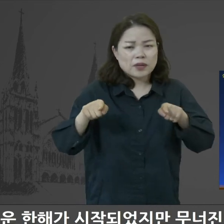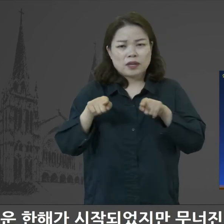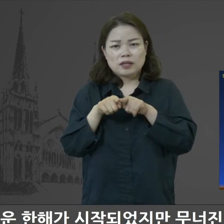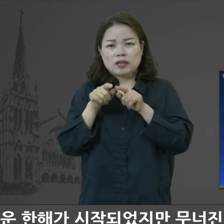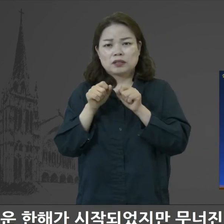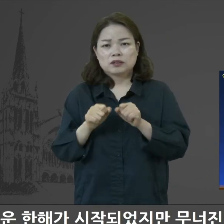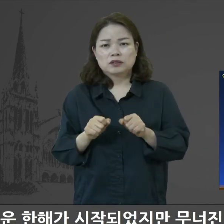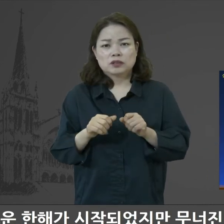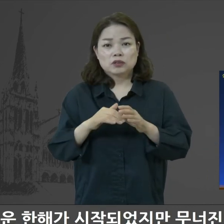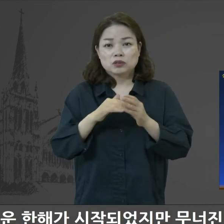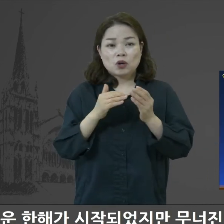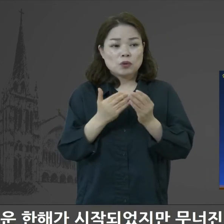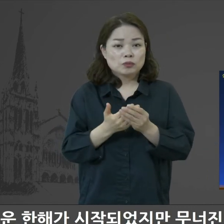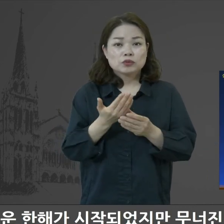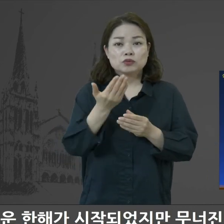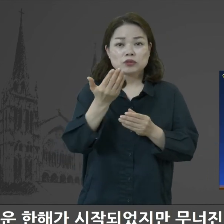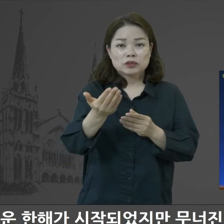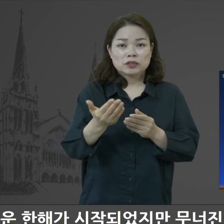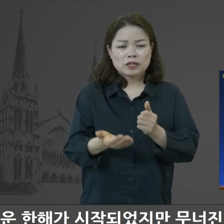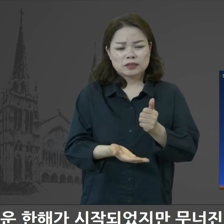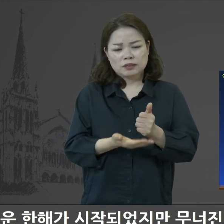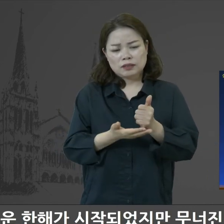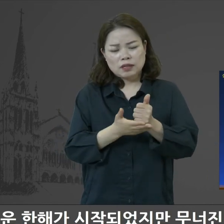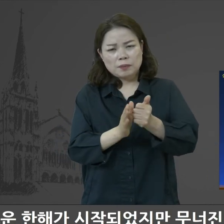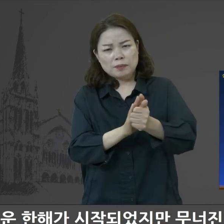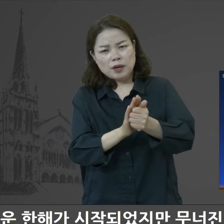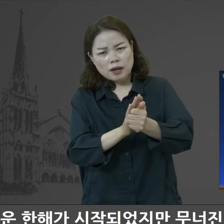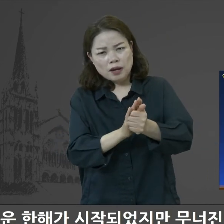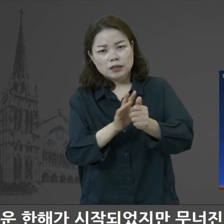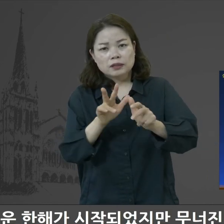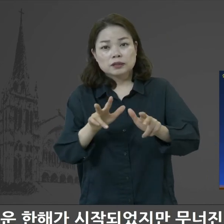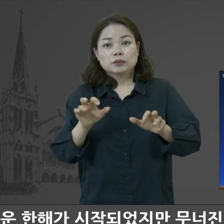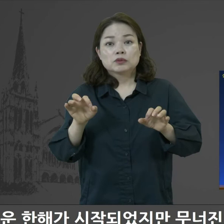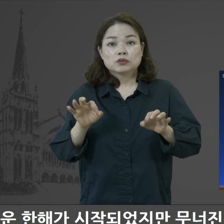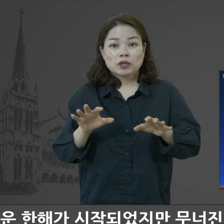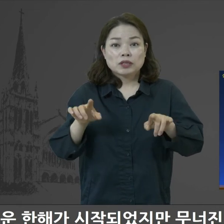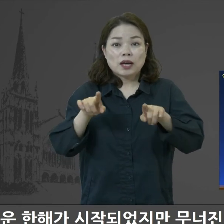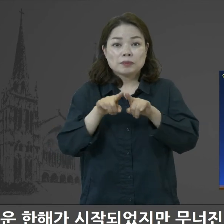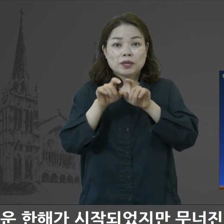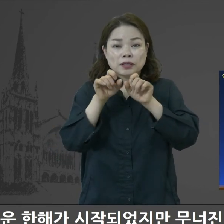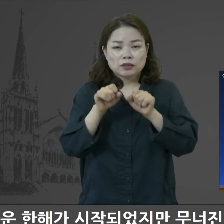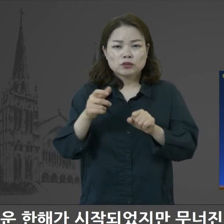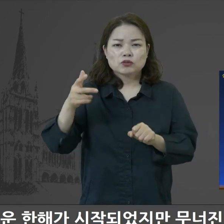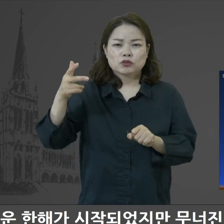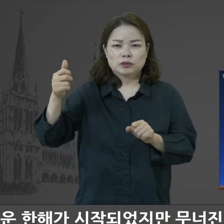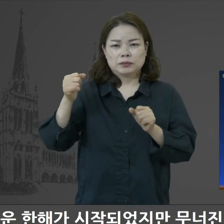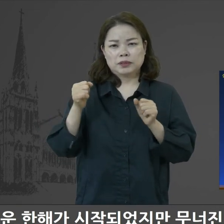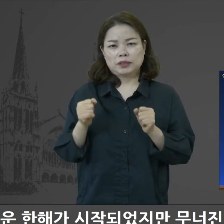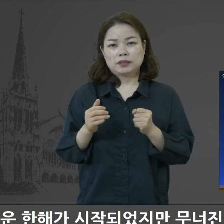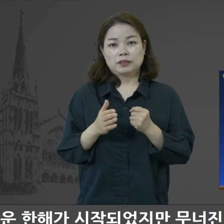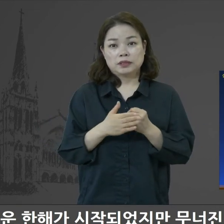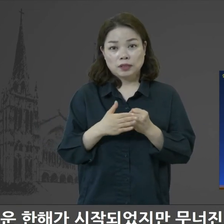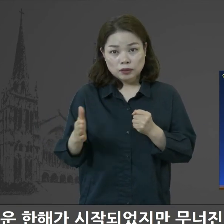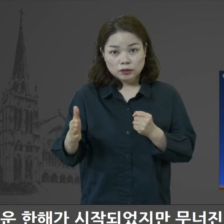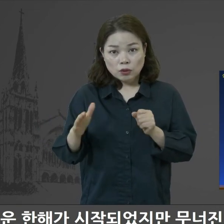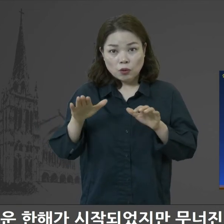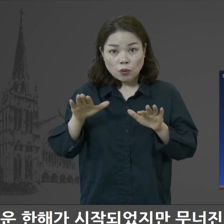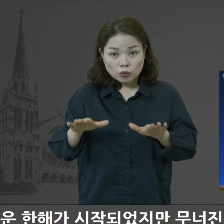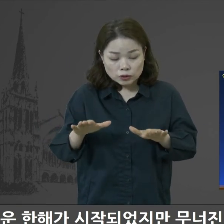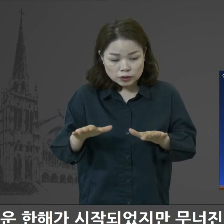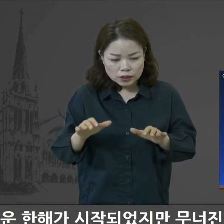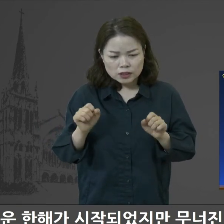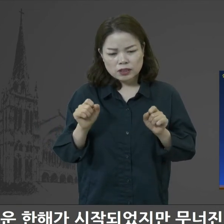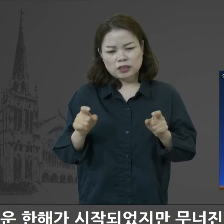하시고 전부를 내어주시고 칭찬과 격려를 지금 이 순간에도 하고 계시는 주님이 계시기에 오늘이라는